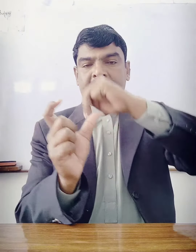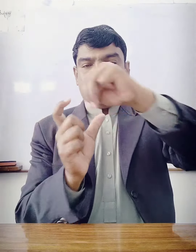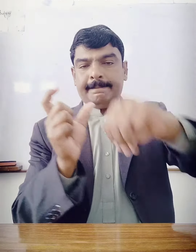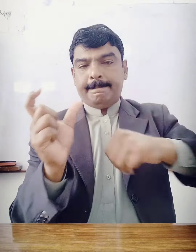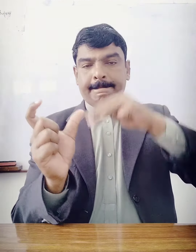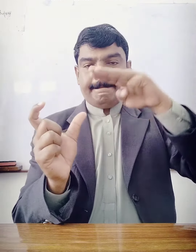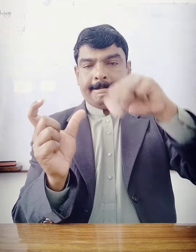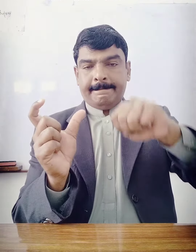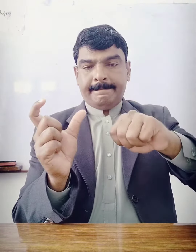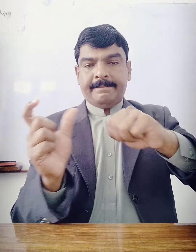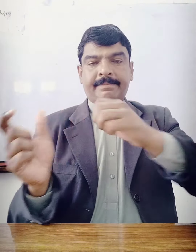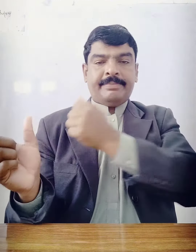मुहर्रम।